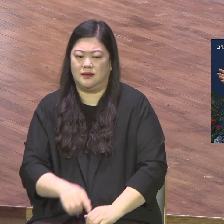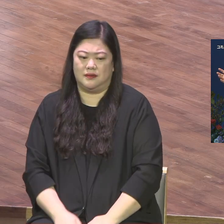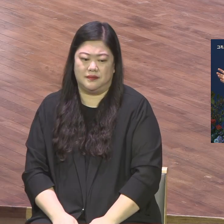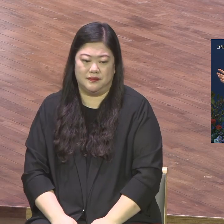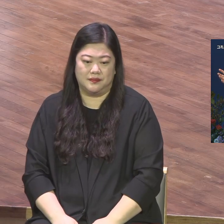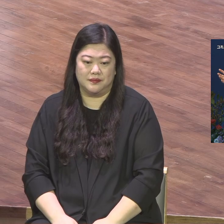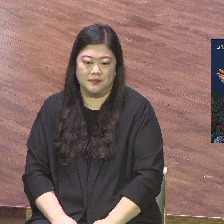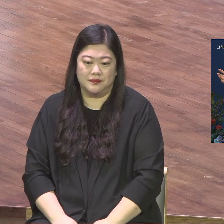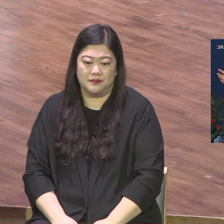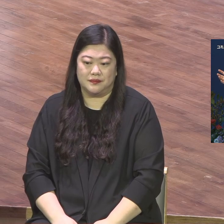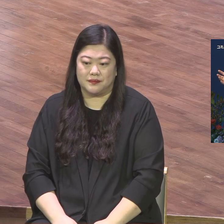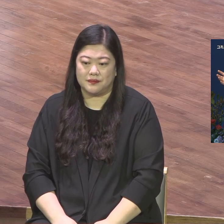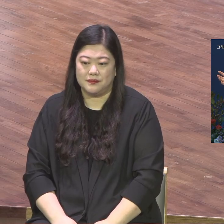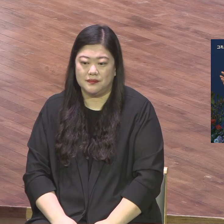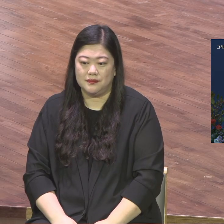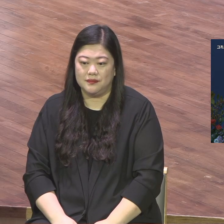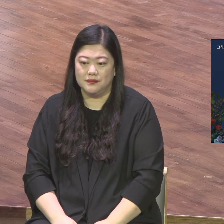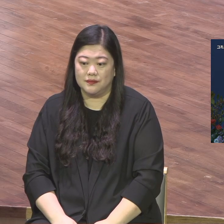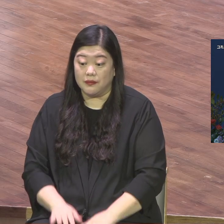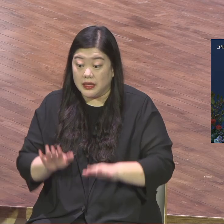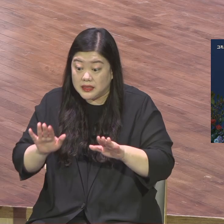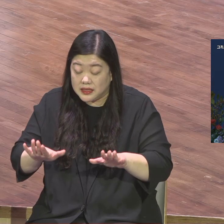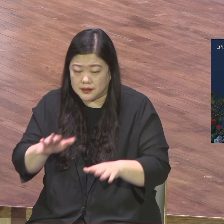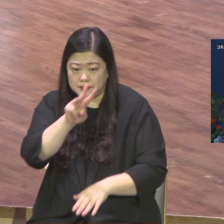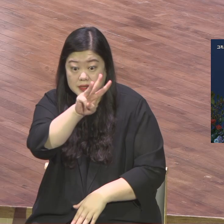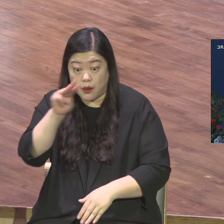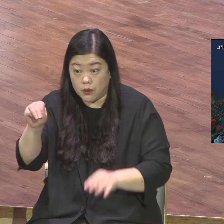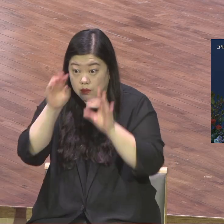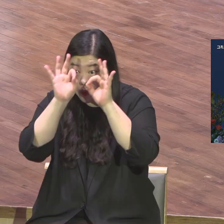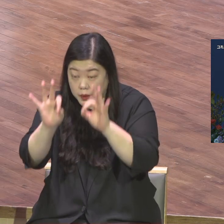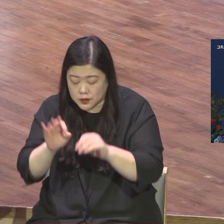당해로부터 이 우리 태양아부까지